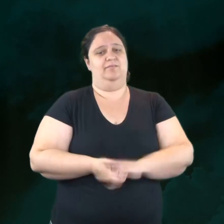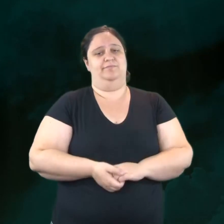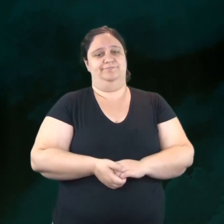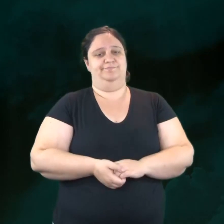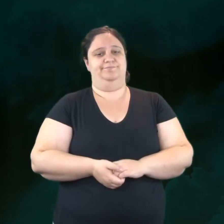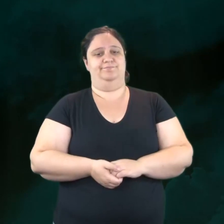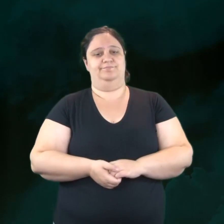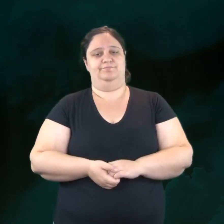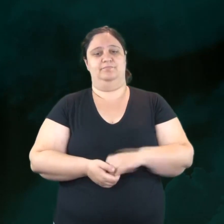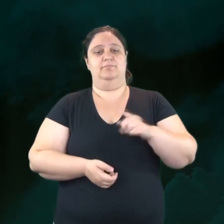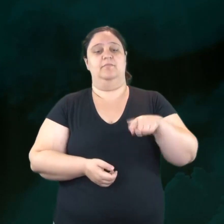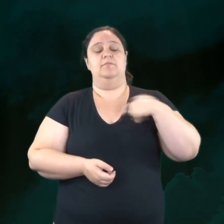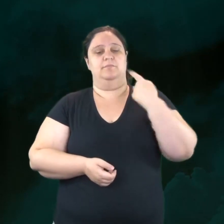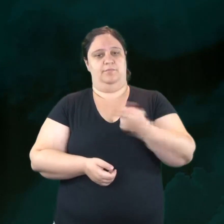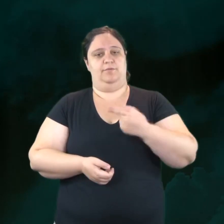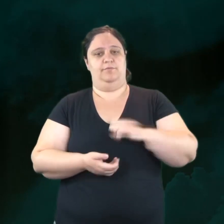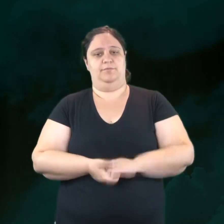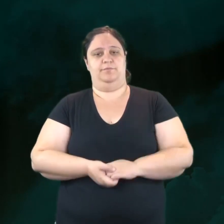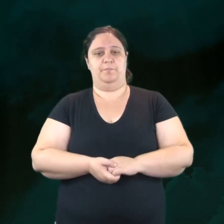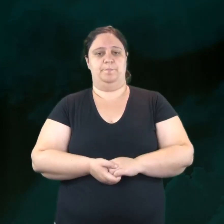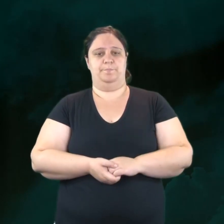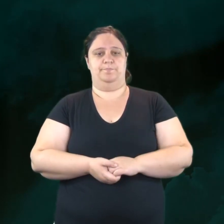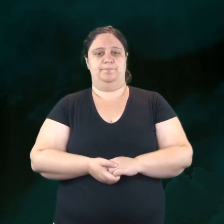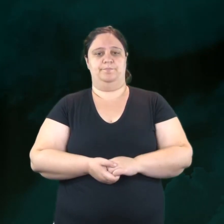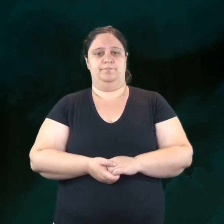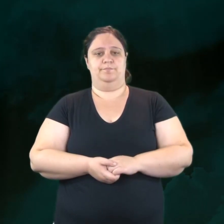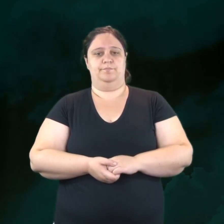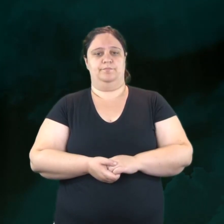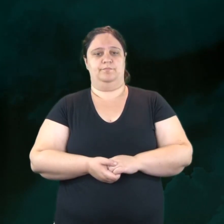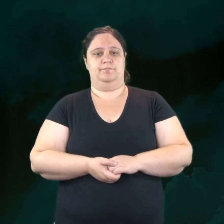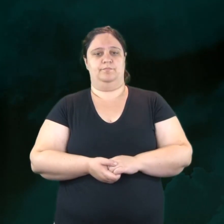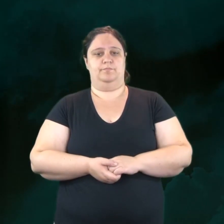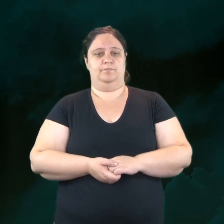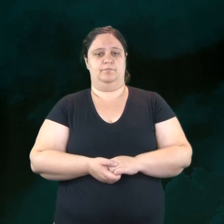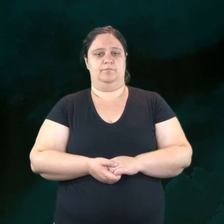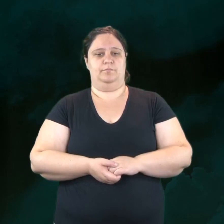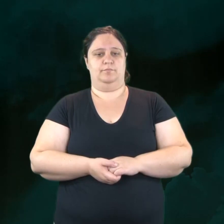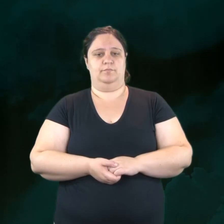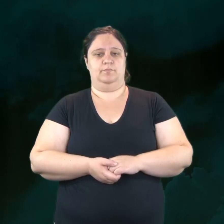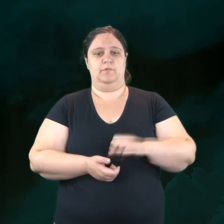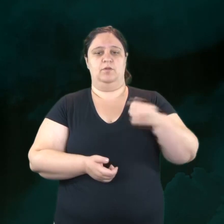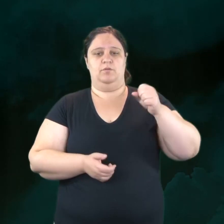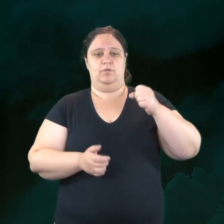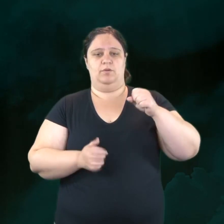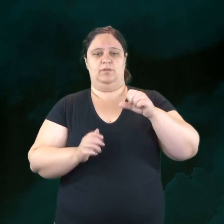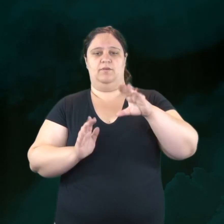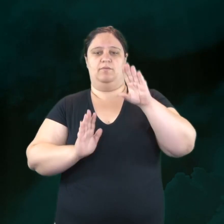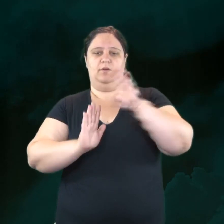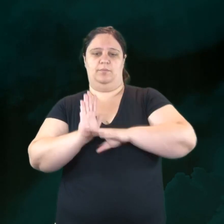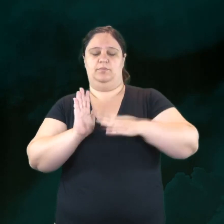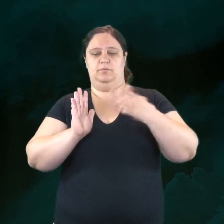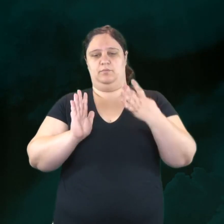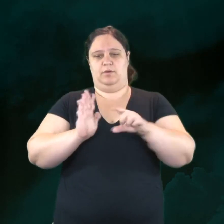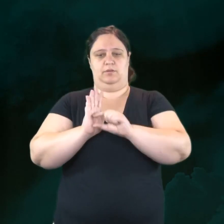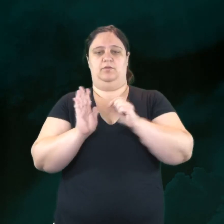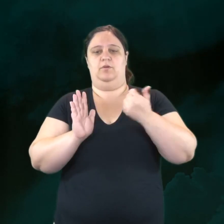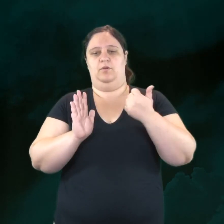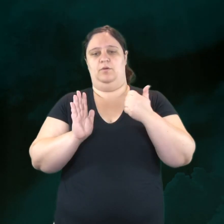Bom, aí vamos pular rapidamente. Aí no capítulo 4, de 1 a 8, aqui fala de